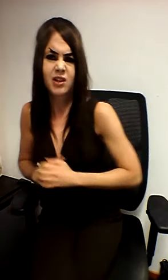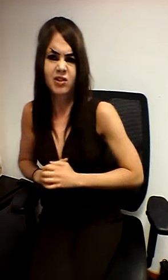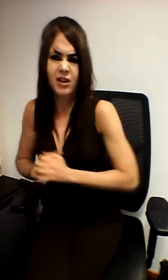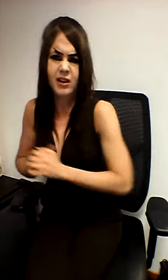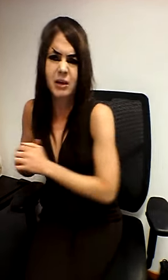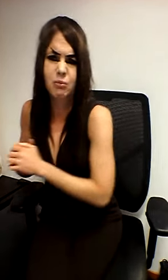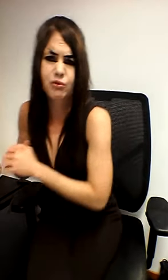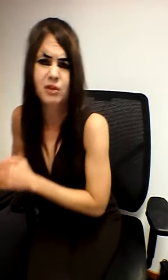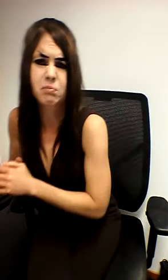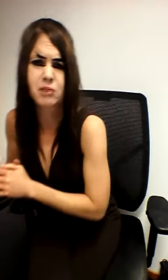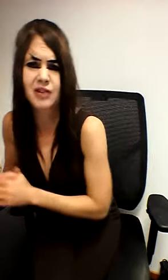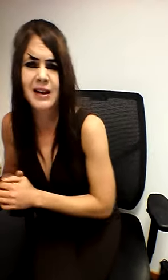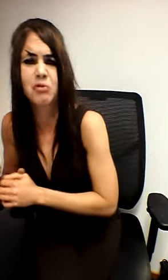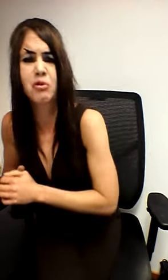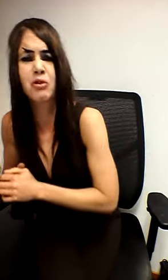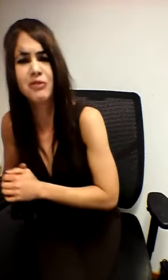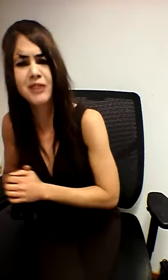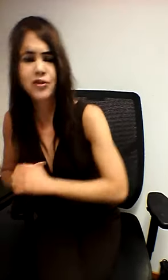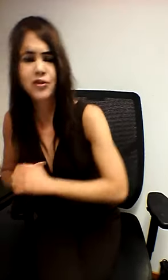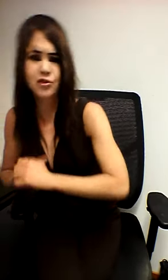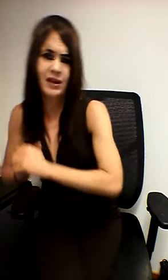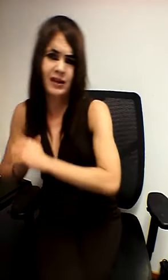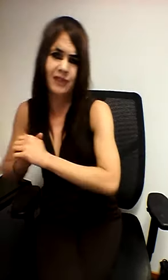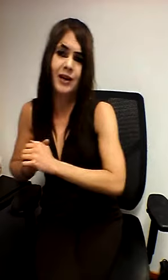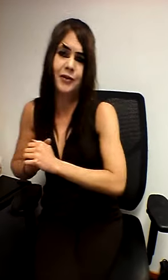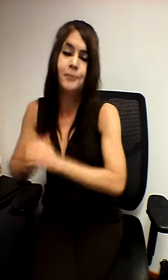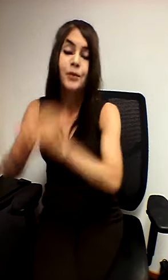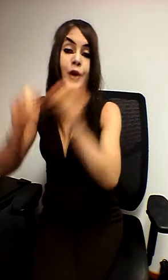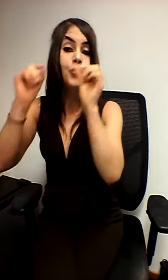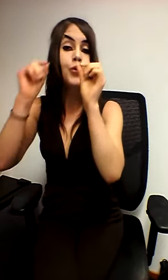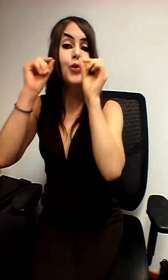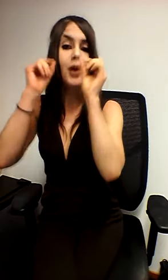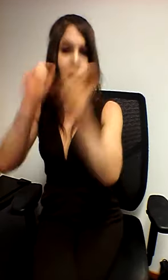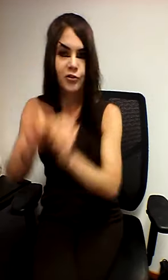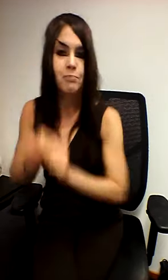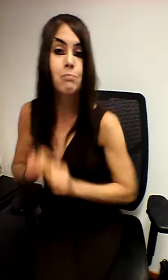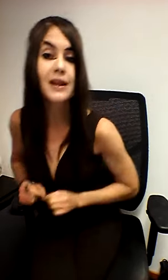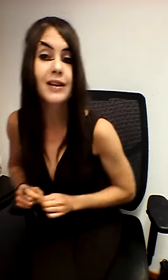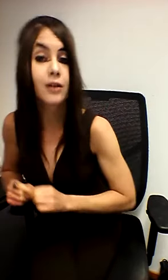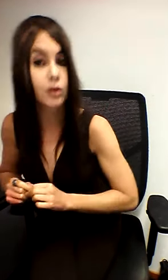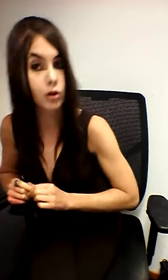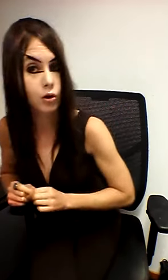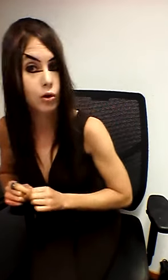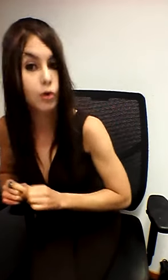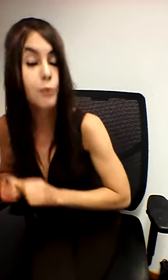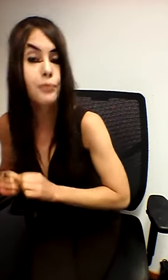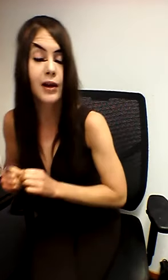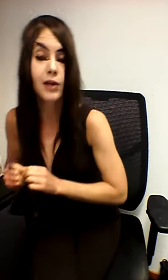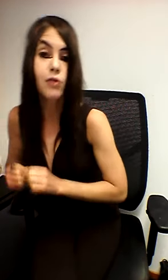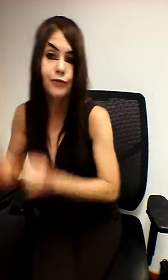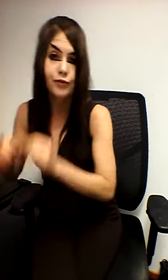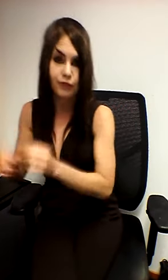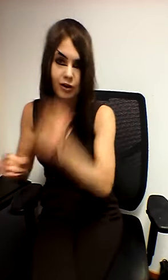haar lichaamsvetmassa nog niet zozeer gedaald. Nu had Mieke gehoopt en ook verwacht